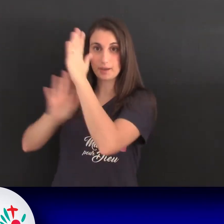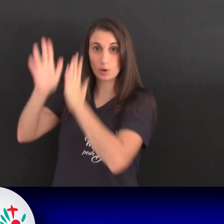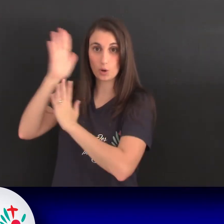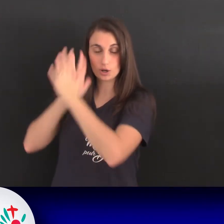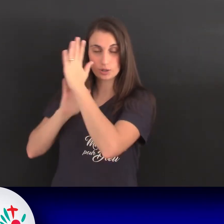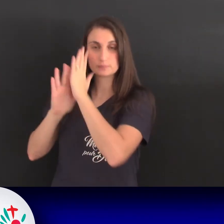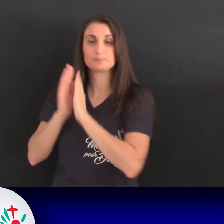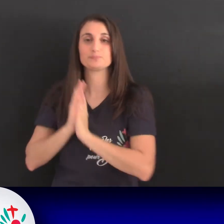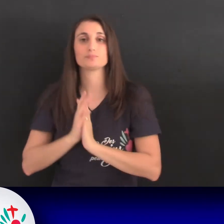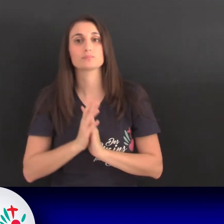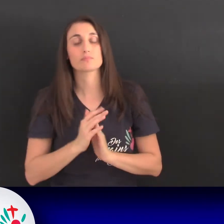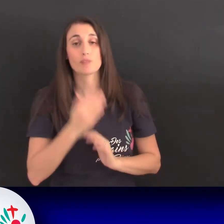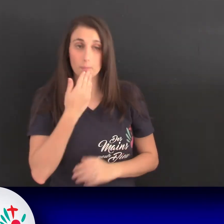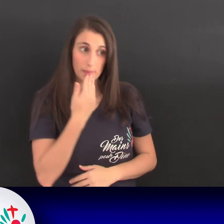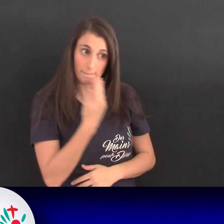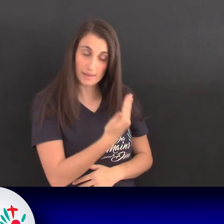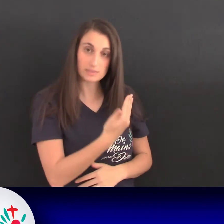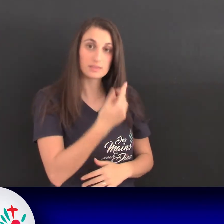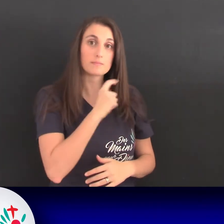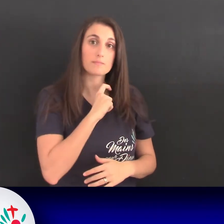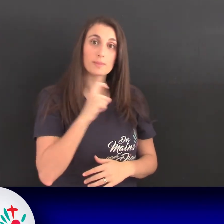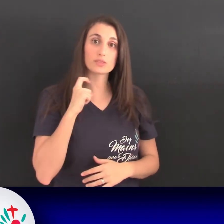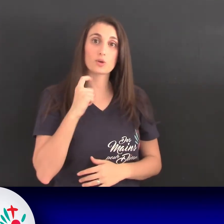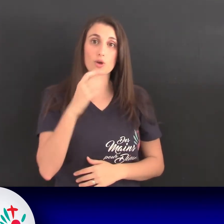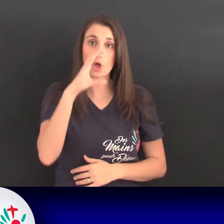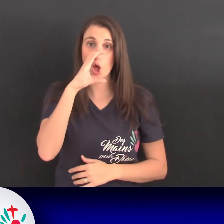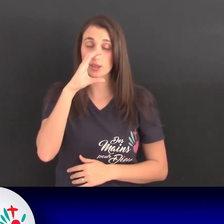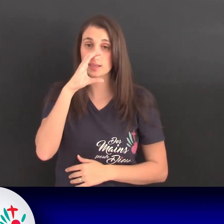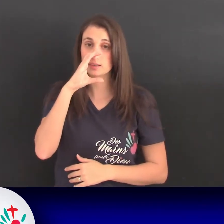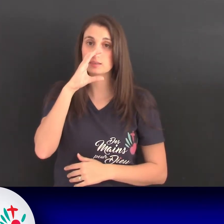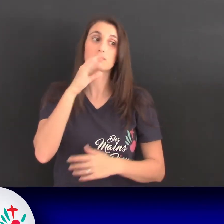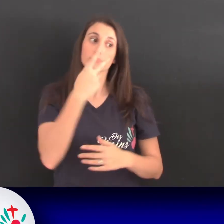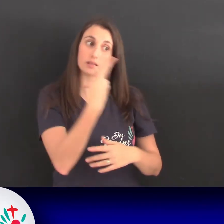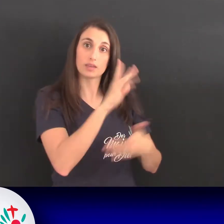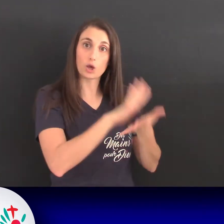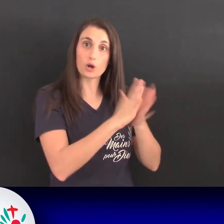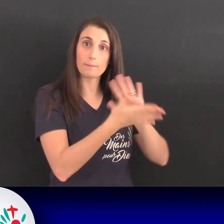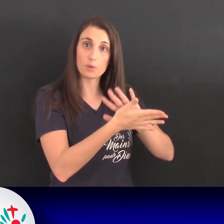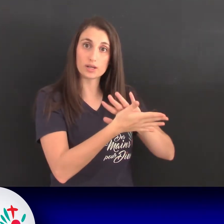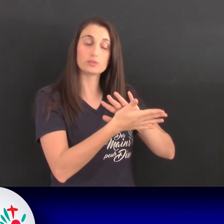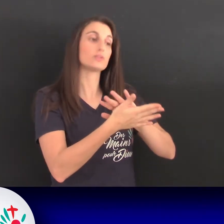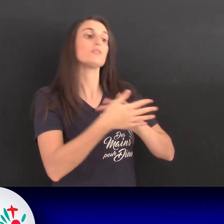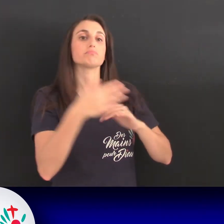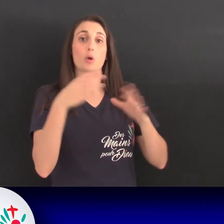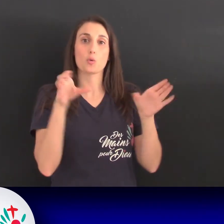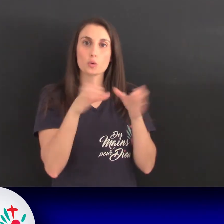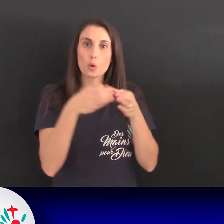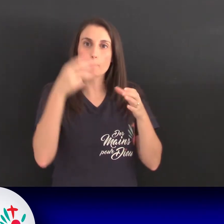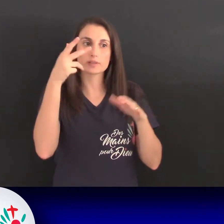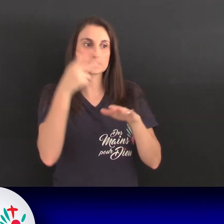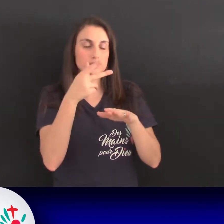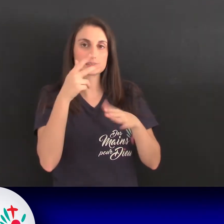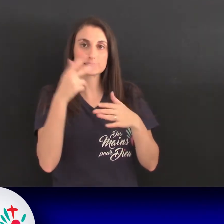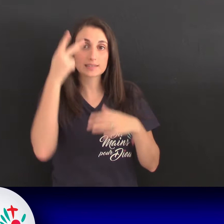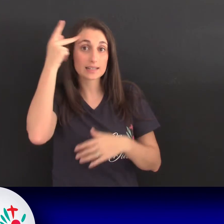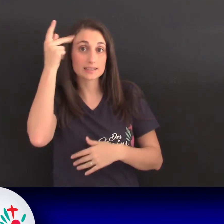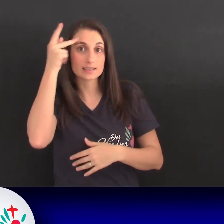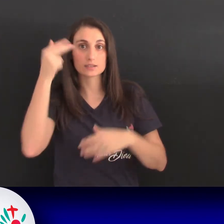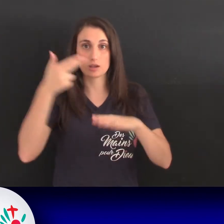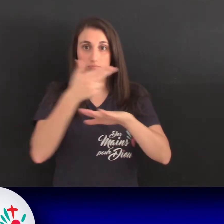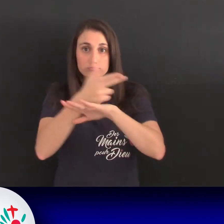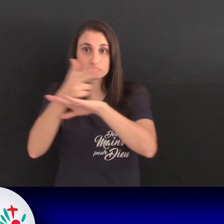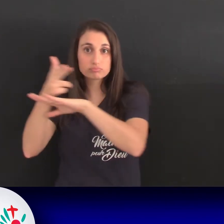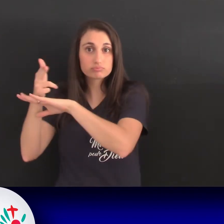veux remercier le pasteur Parinello et ses collaborateurs ainsi que l'équipe multimédia d'Andenne